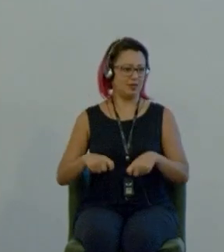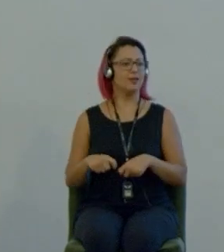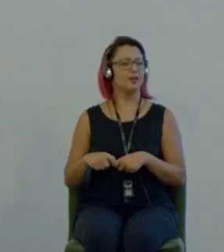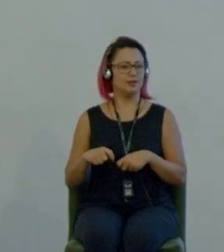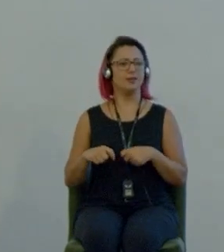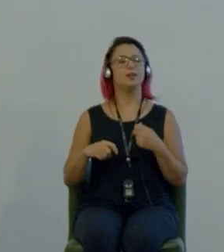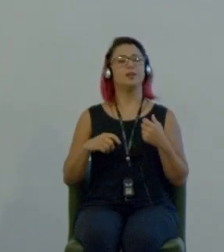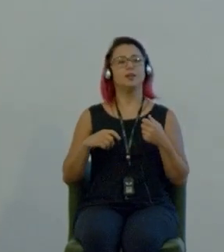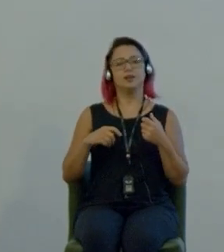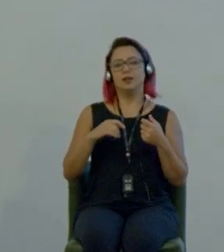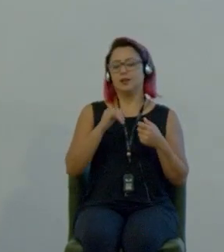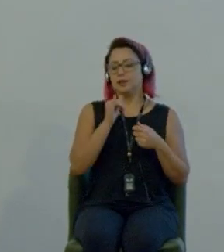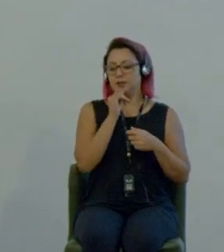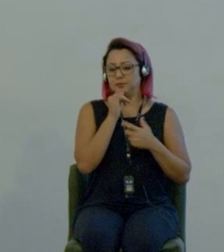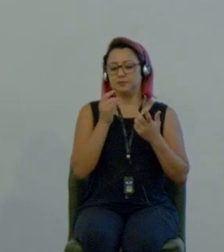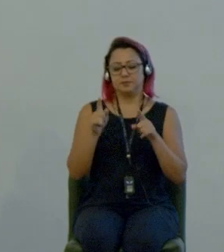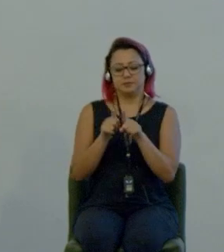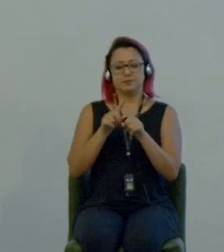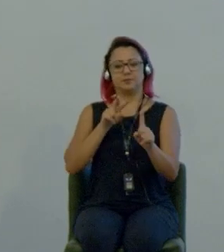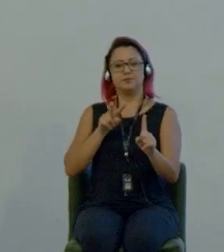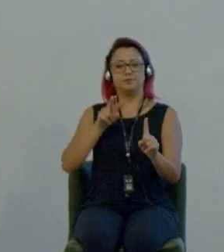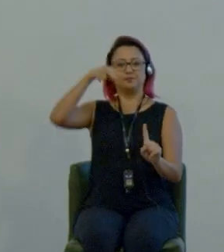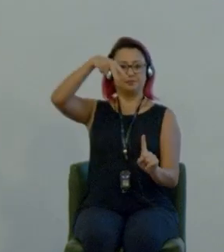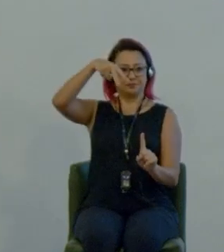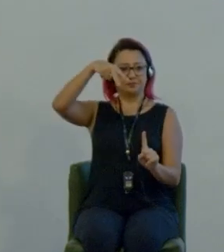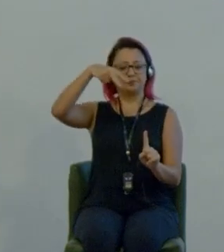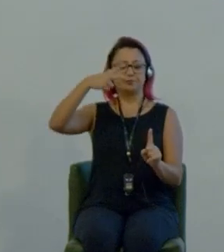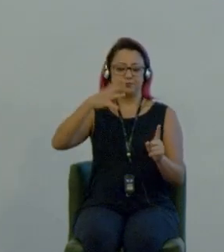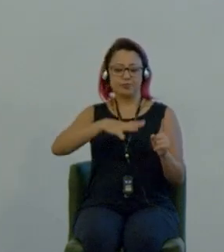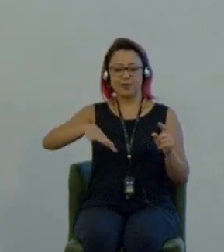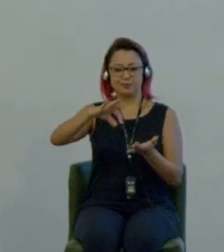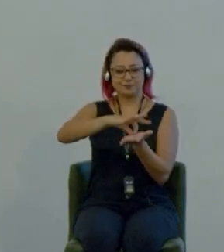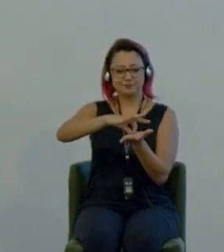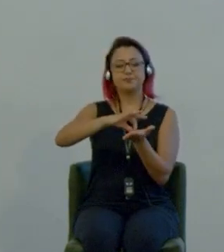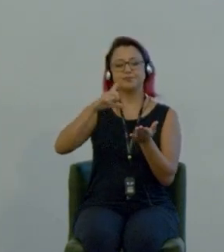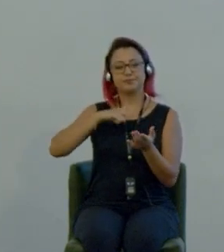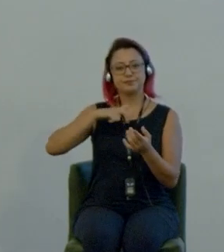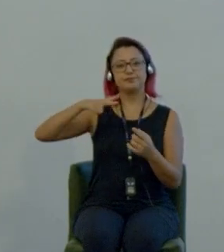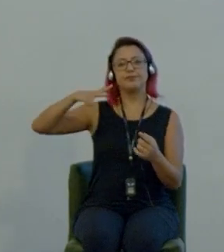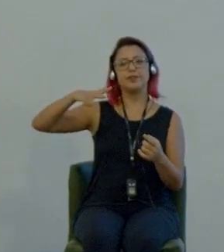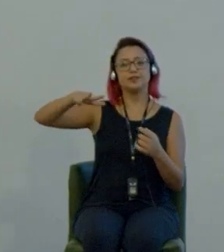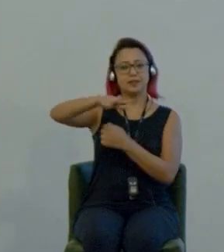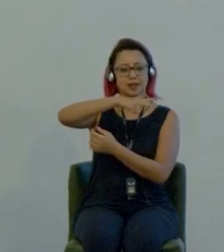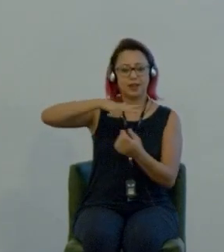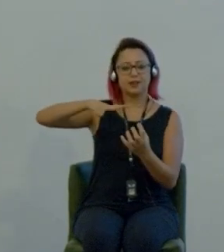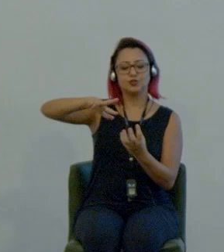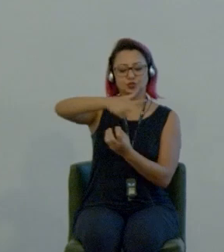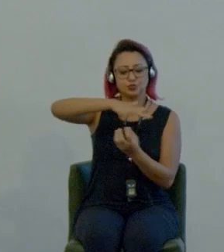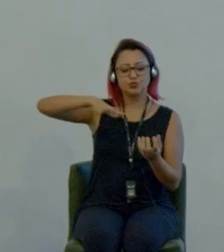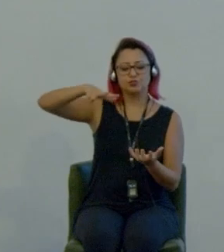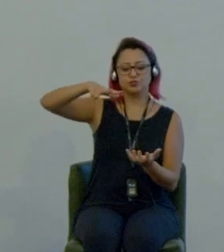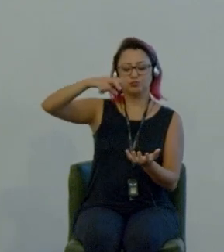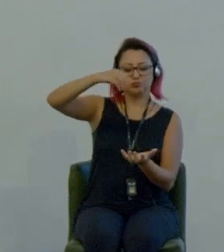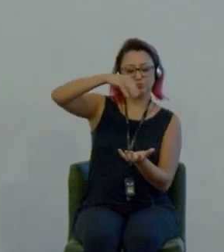bird eye view. Ils ont cette vision par les satellites. Donc, il y a un usage des cartes